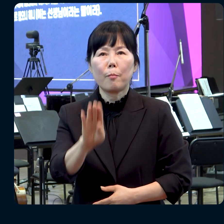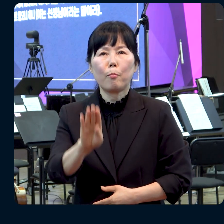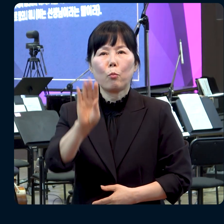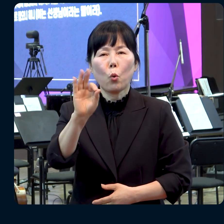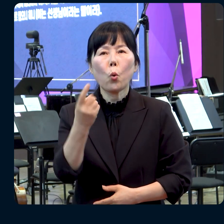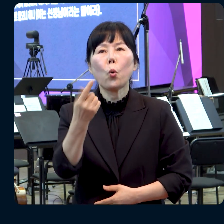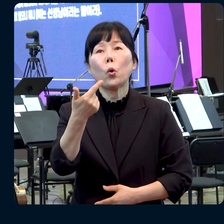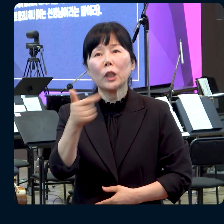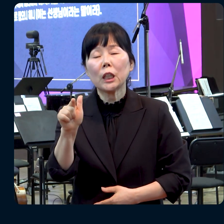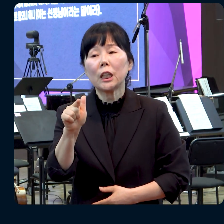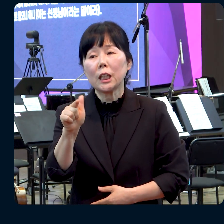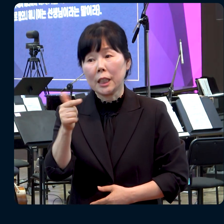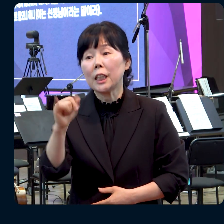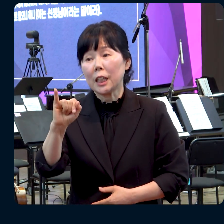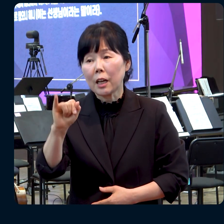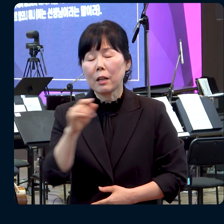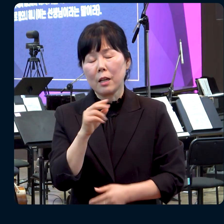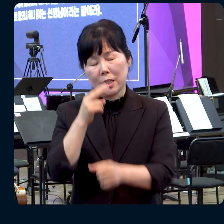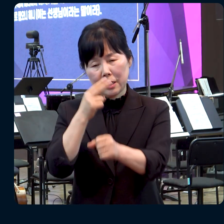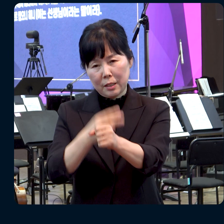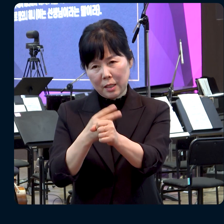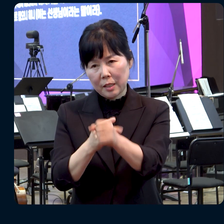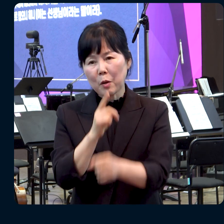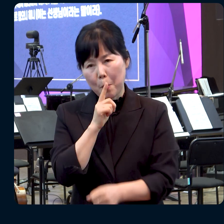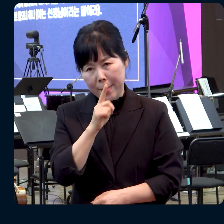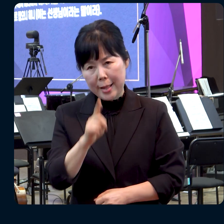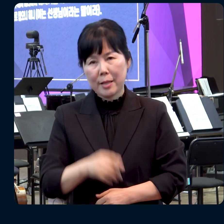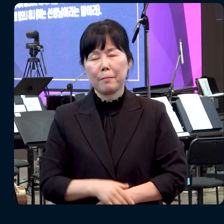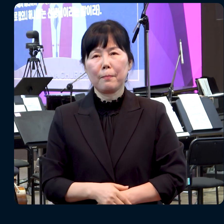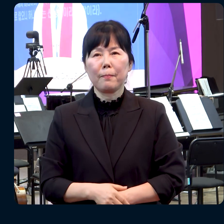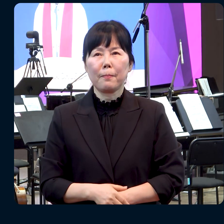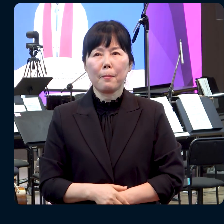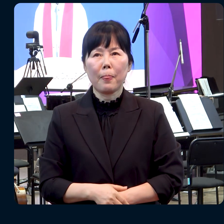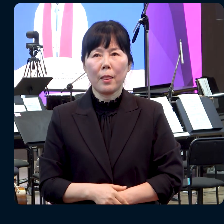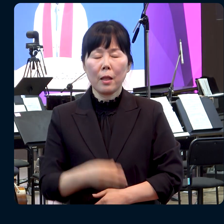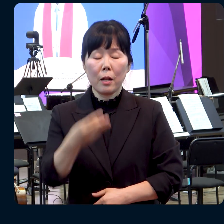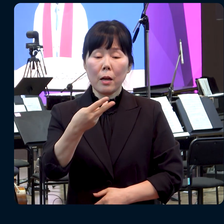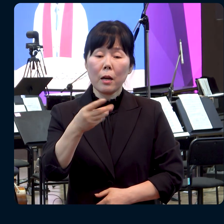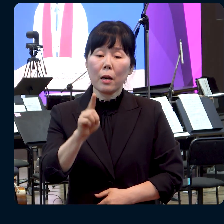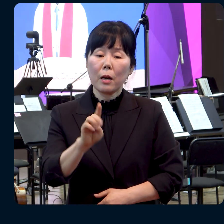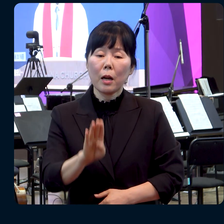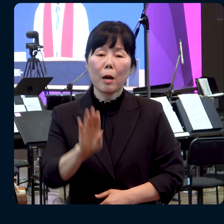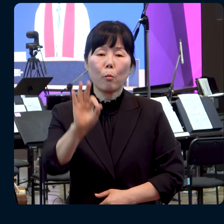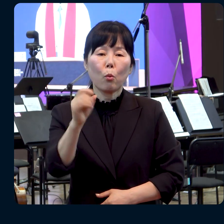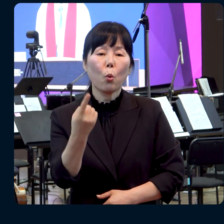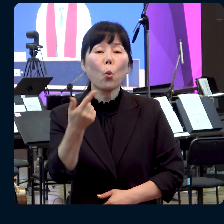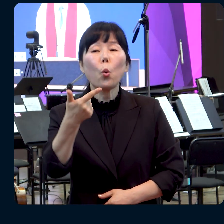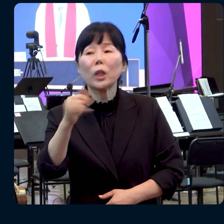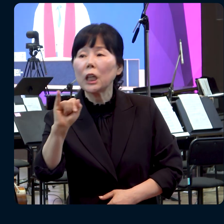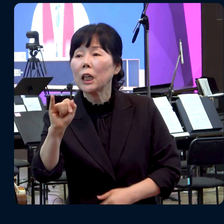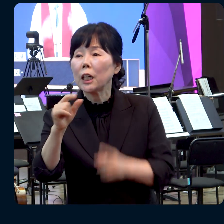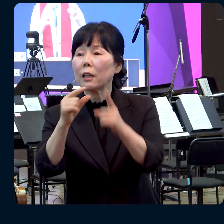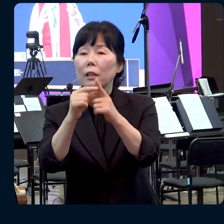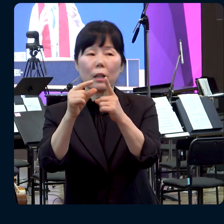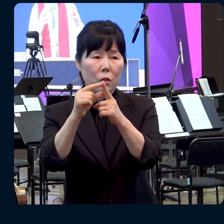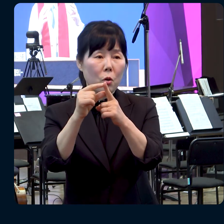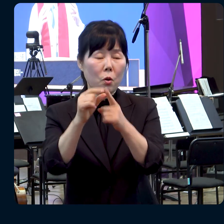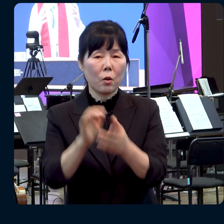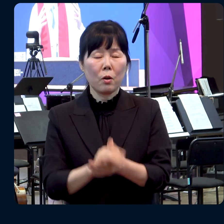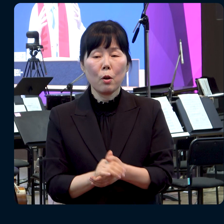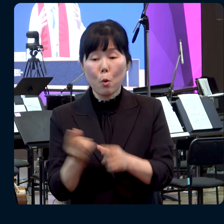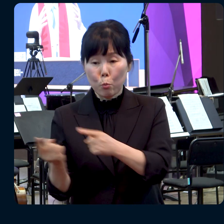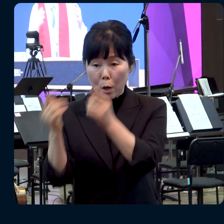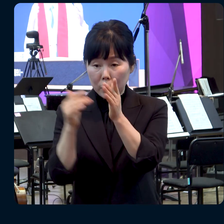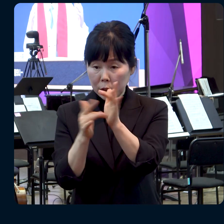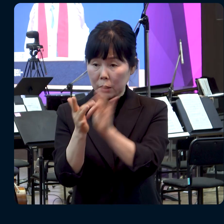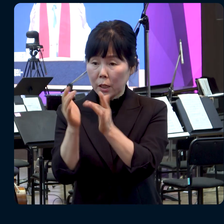라보니 하니 이는 선생님이라는 말이라. 라보니, 바로 그 말입니다. 부활하신 예수님을